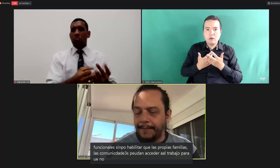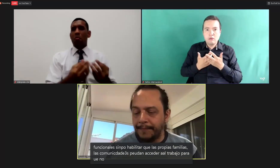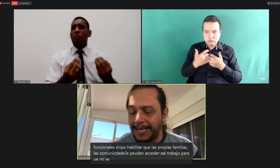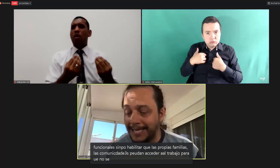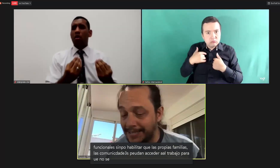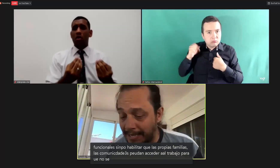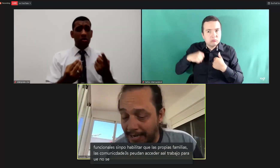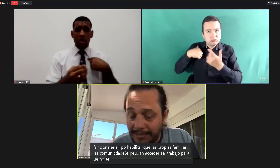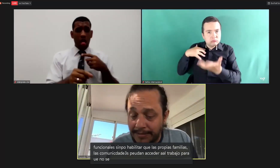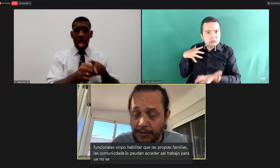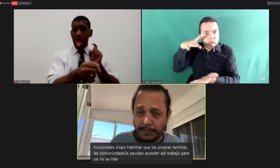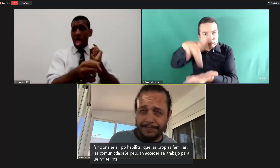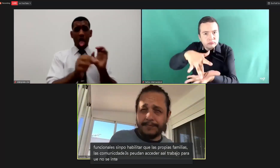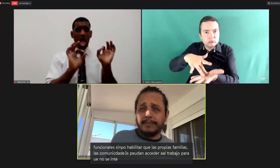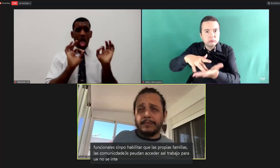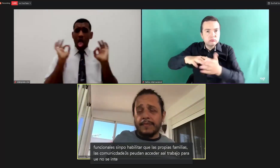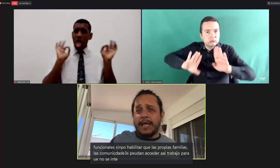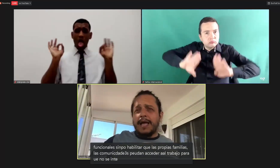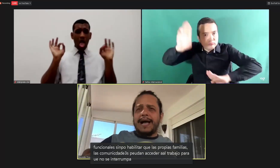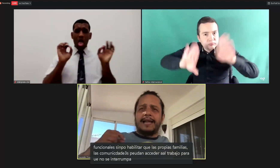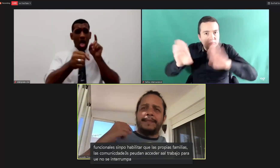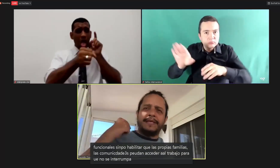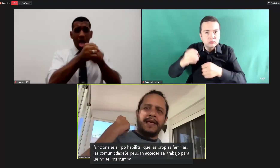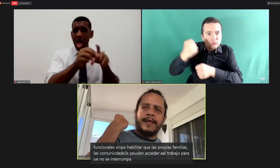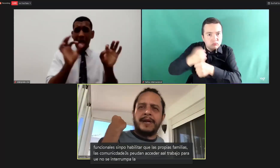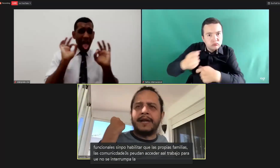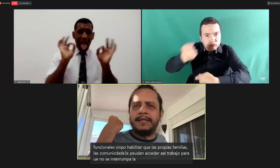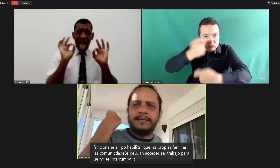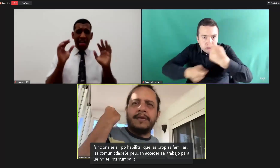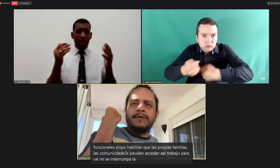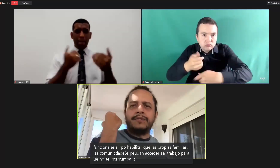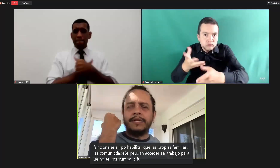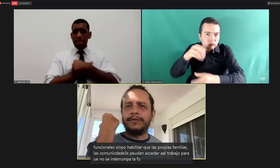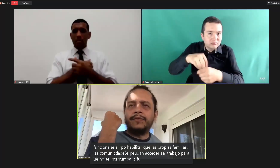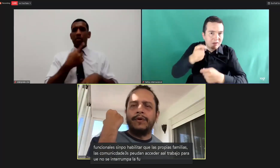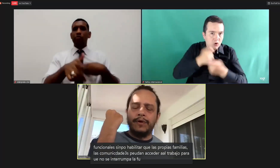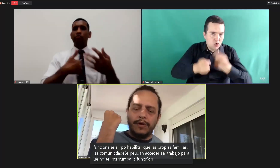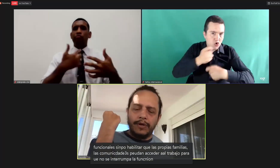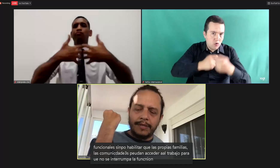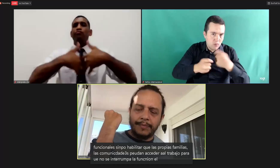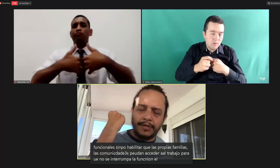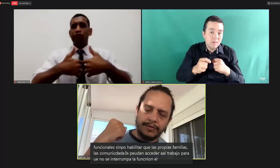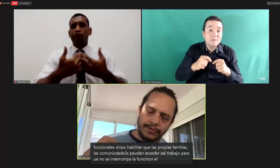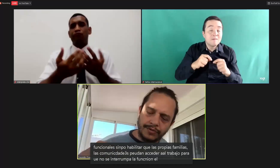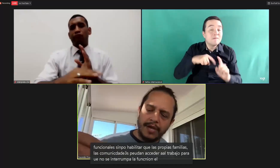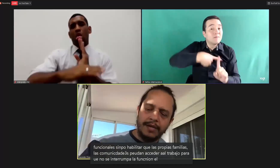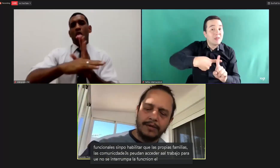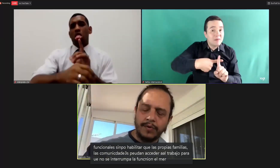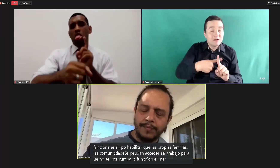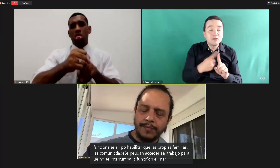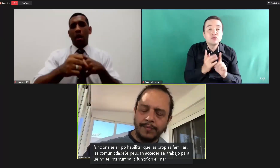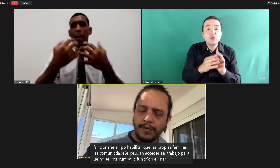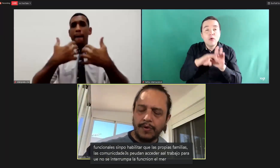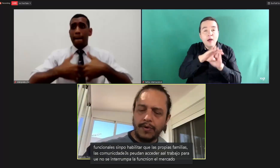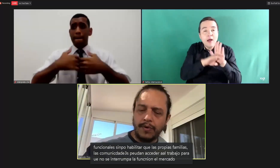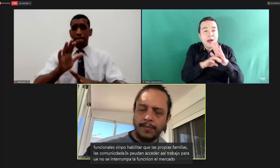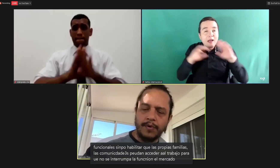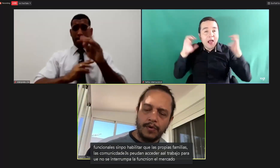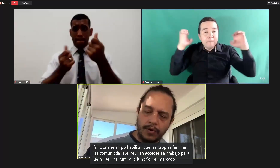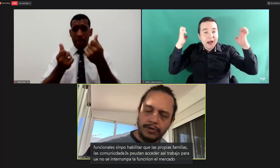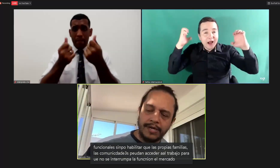y garantizar el acceso a las medidas de emergencia, ¿no? Tanto de protección social